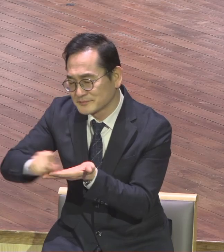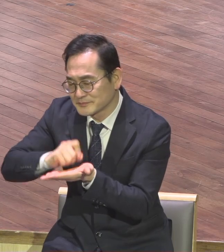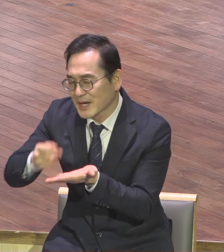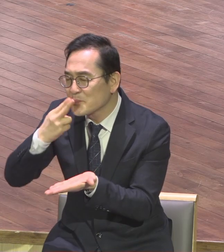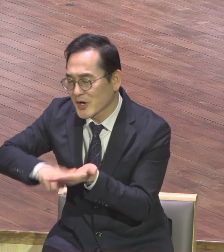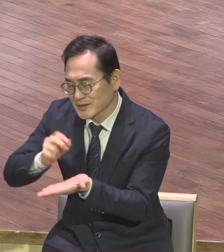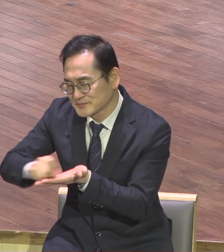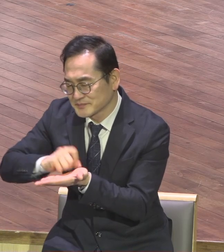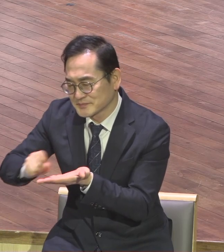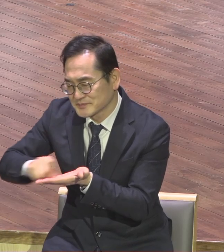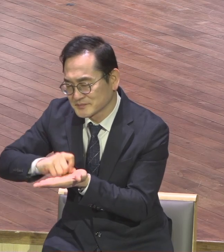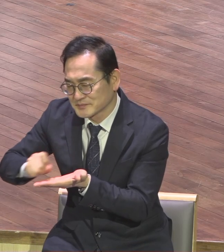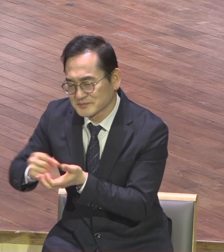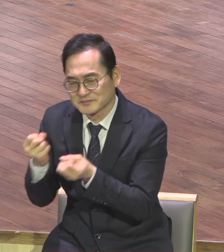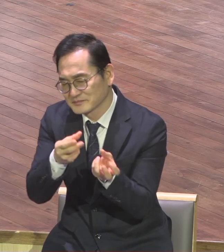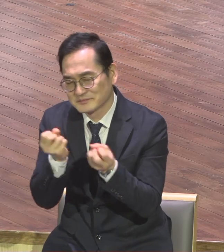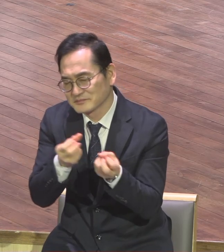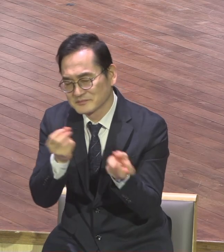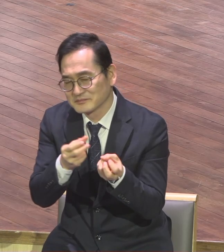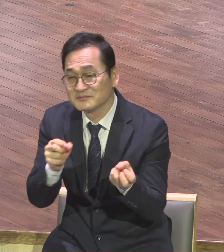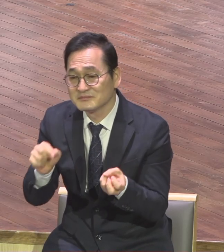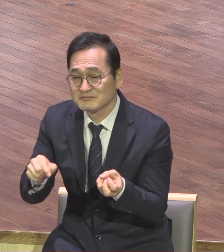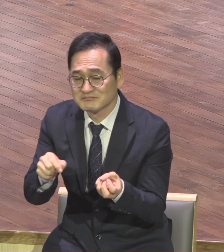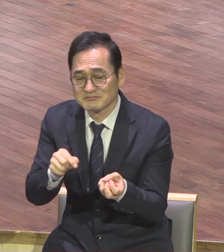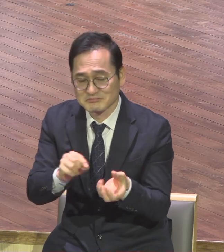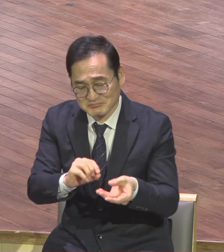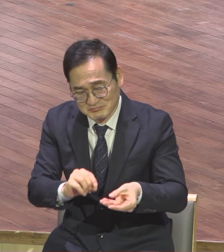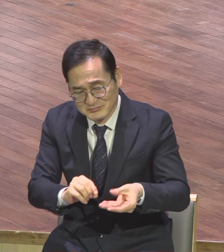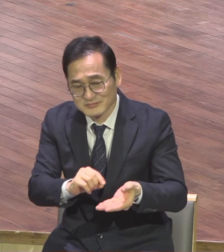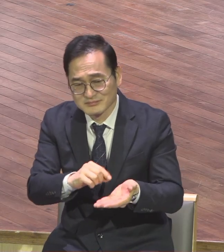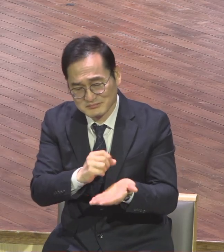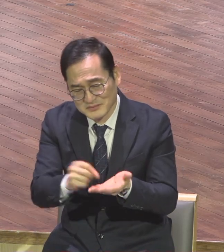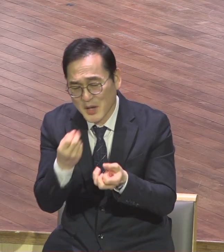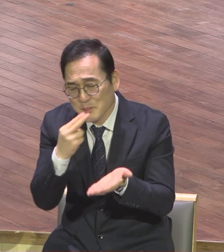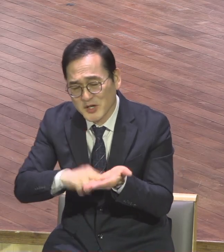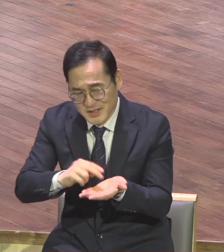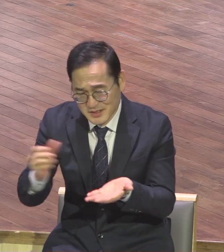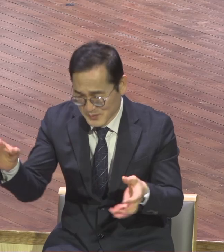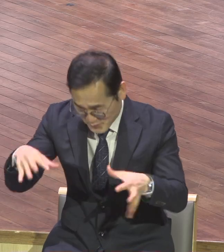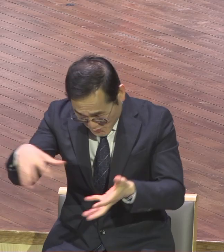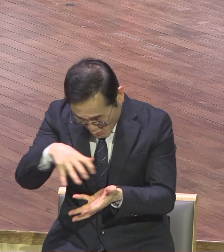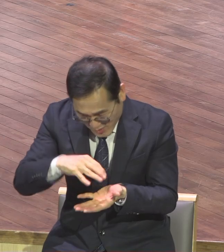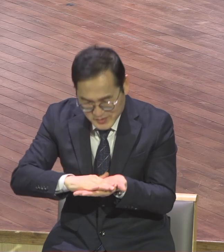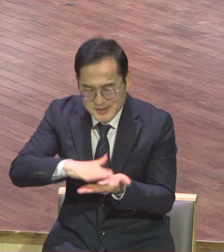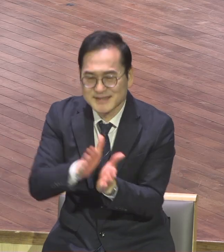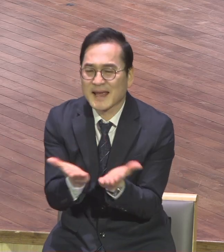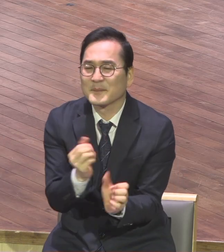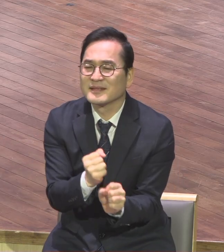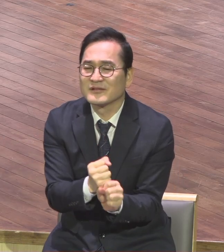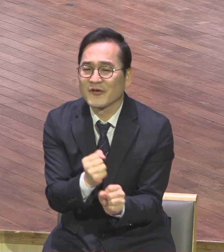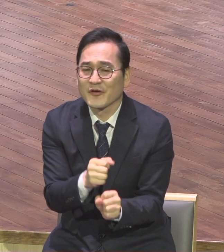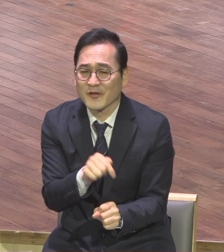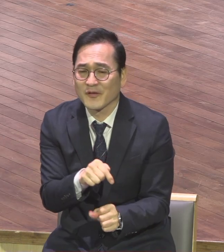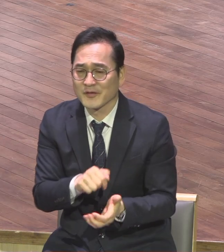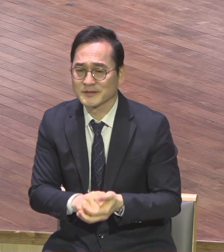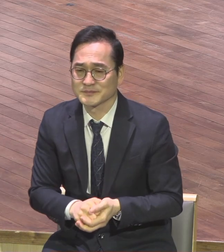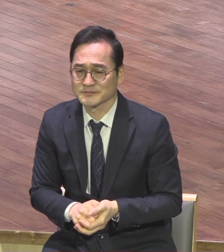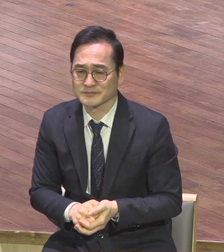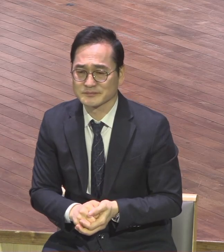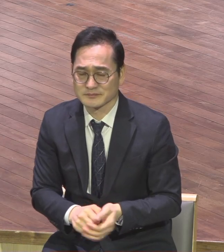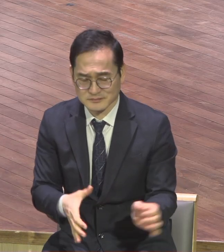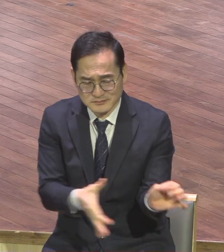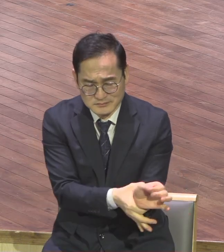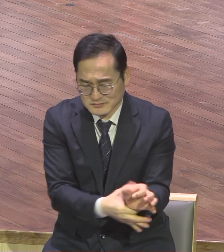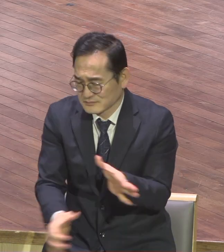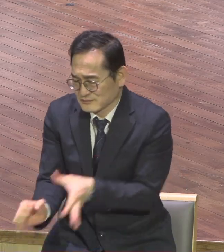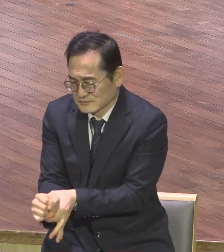거예요. 뭐 차디찬 로마 감옥 안에서, 그것도 쇠사슬에 매인 상태에서, 양손과 양발이